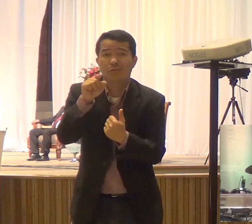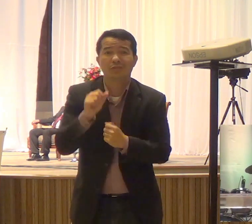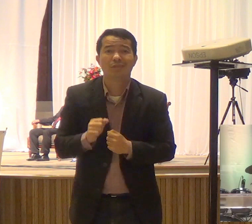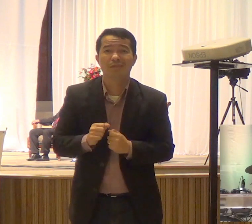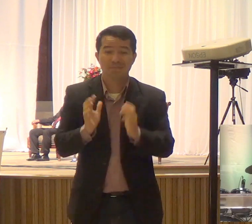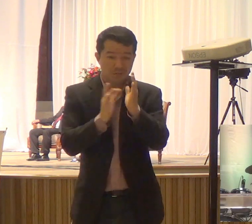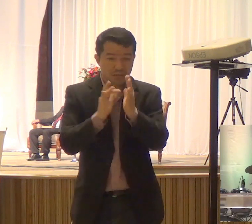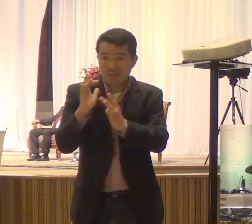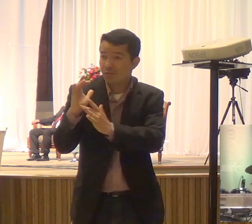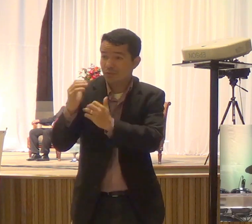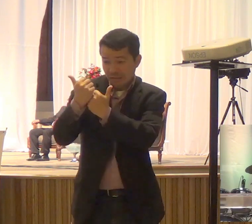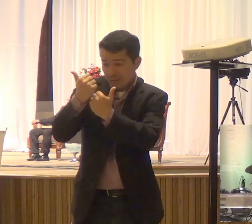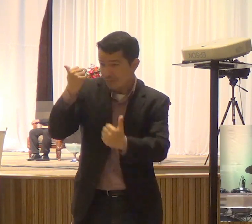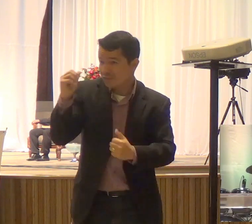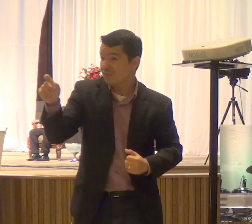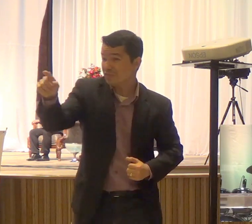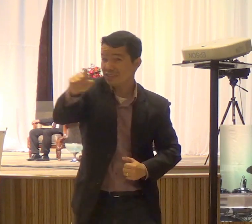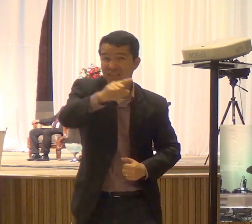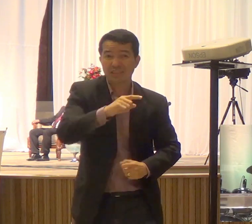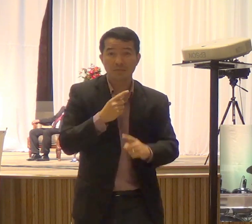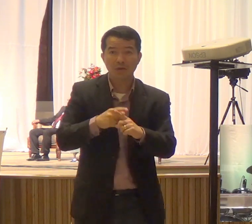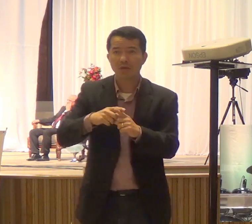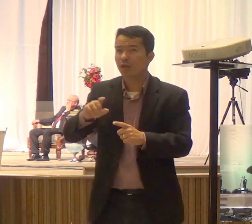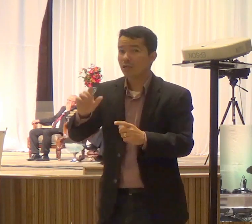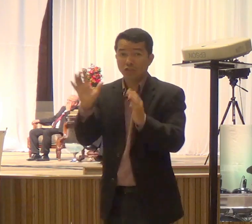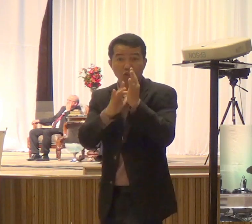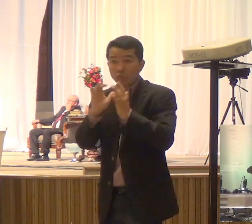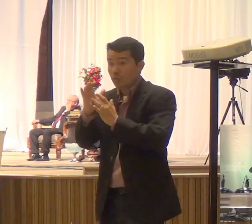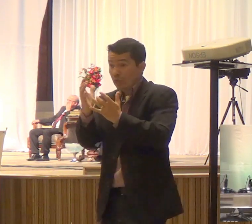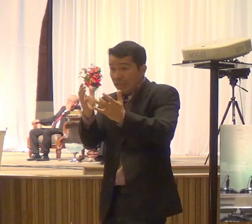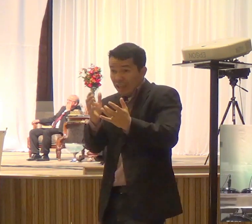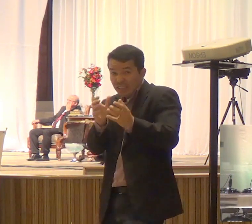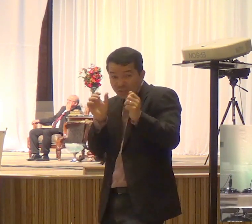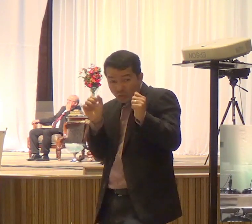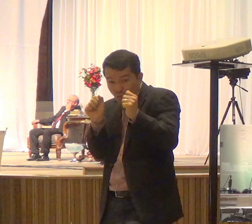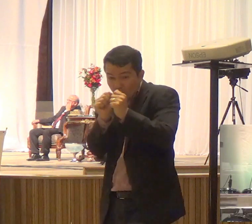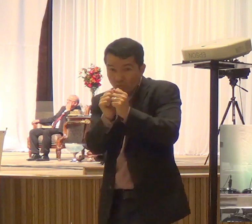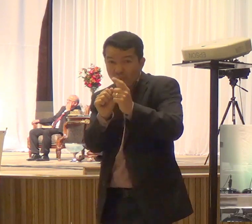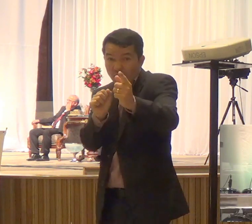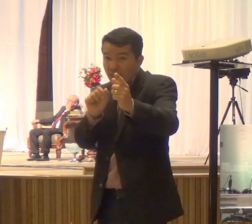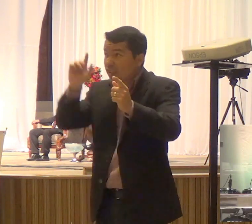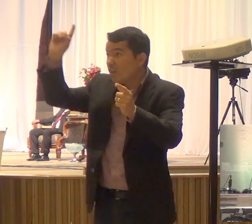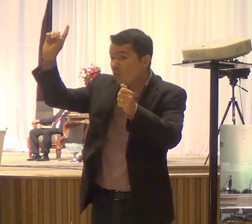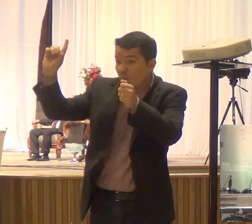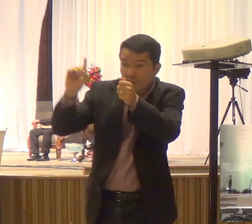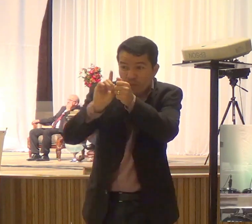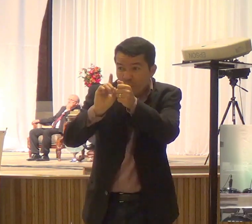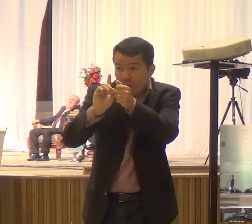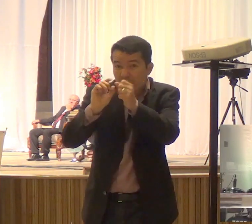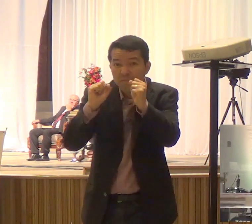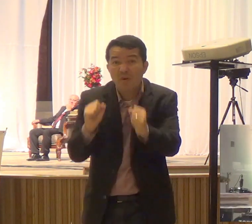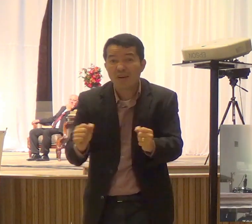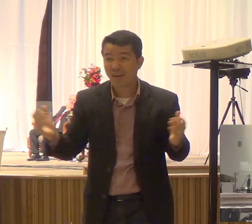ser aquilo que traz conexão entre você e Deus. E dessa